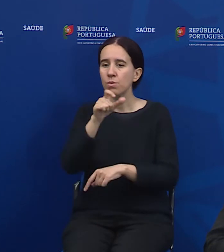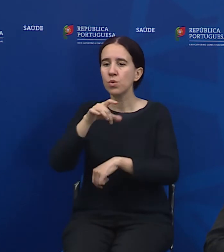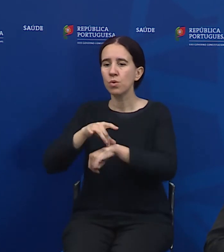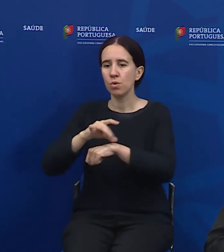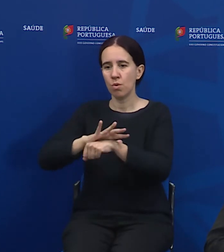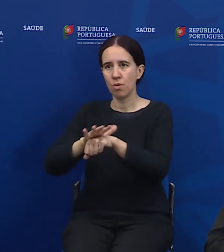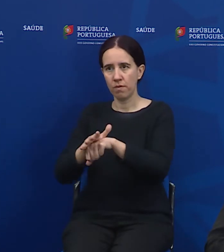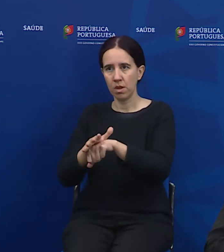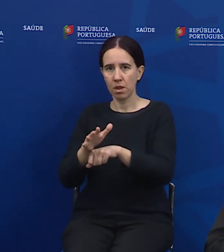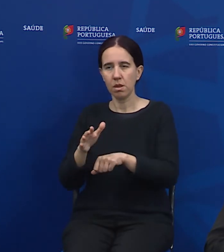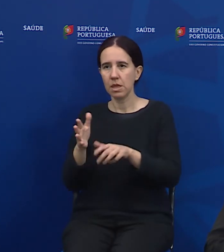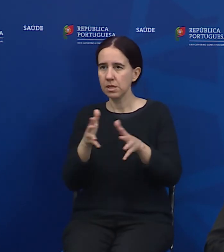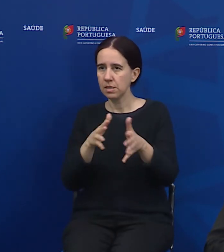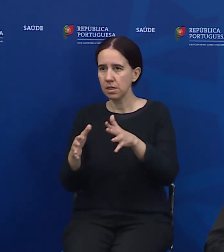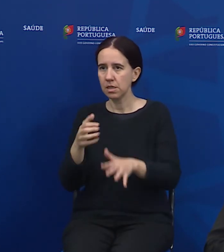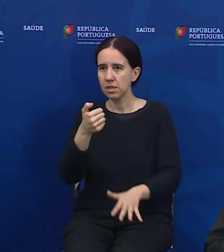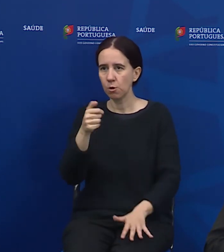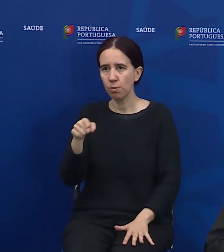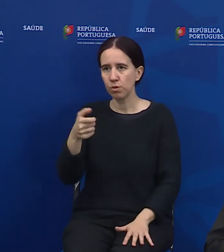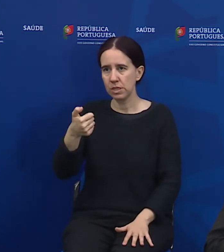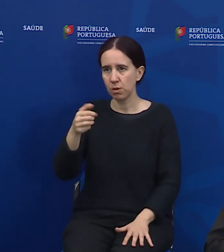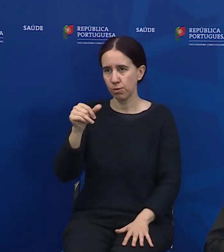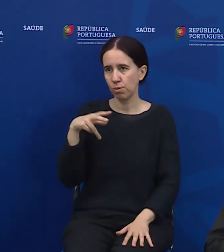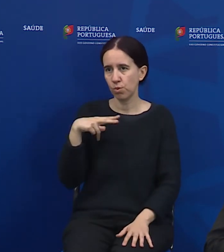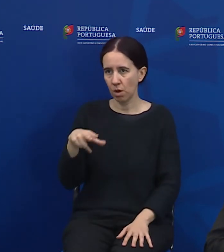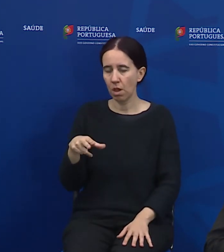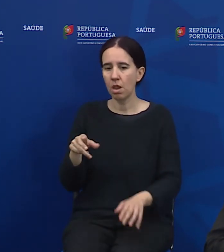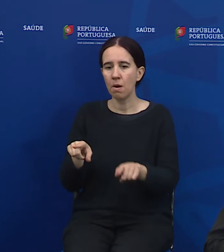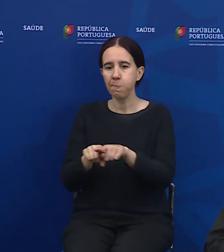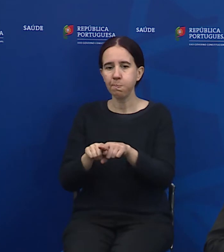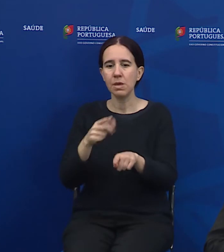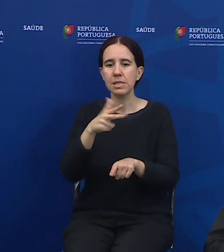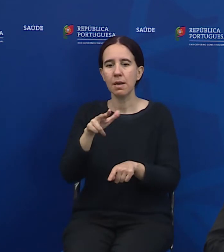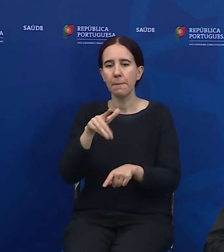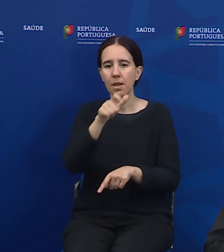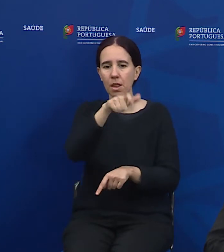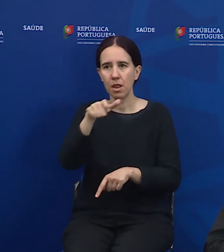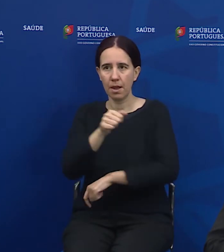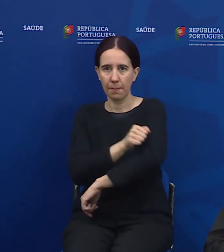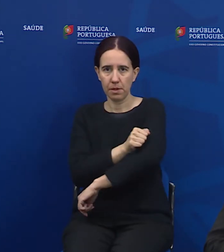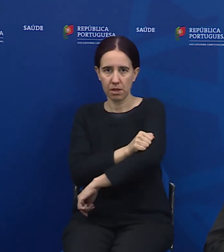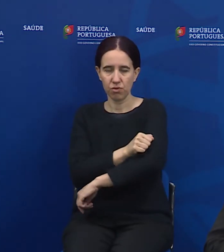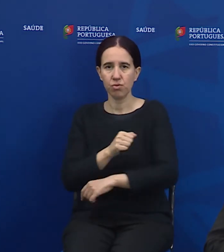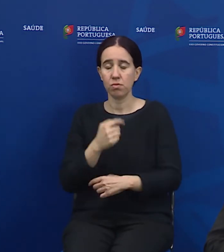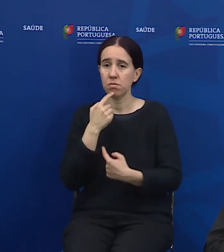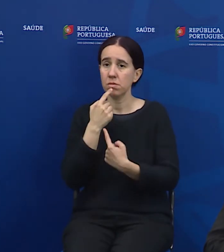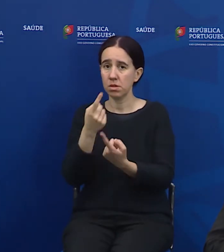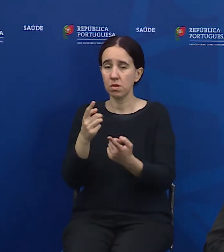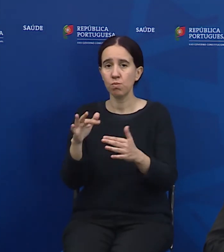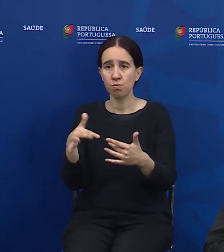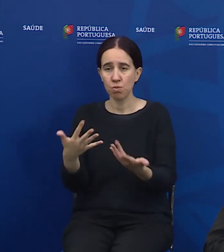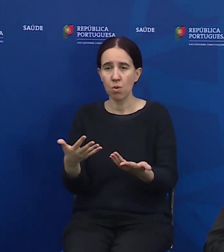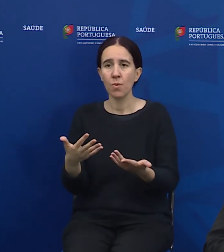aos doentes covide que é dizer que de 5.5 em portugal por 100 mil habitantes o que lhe posso dizer